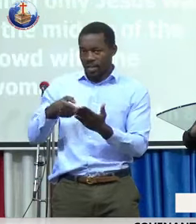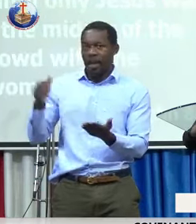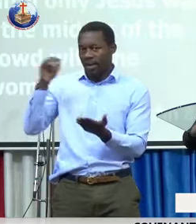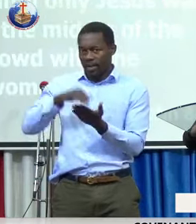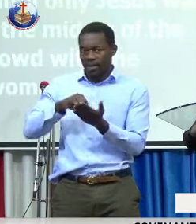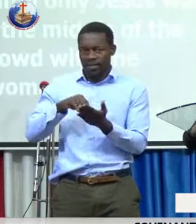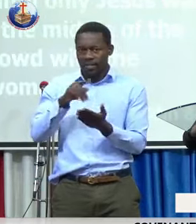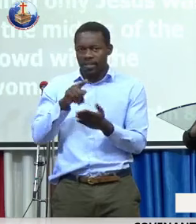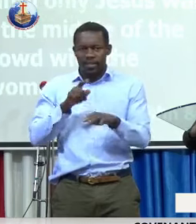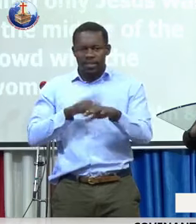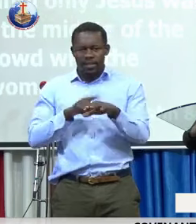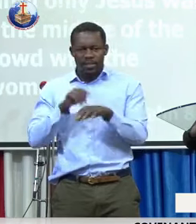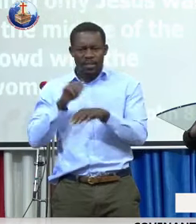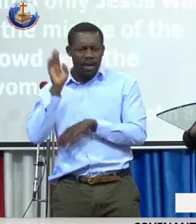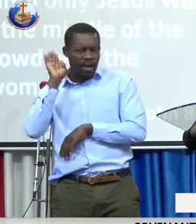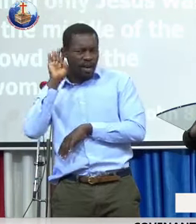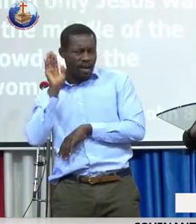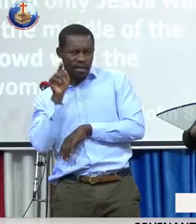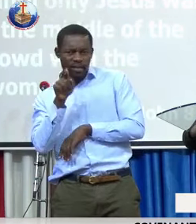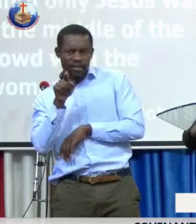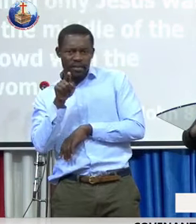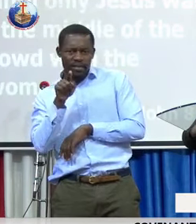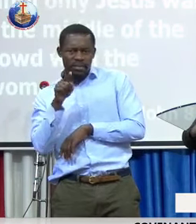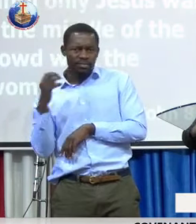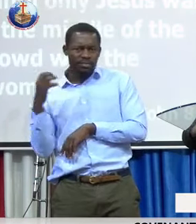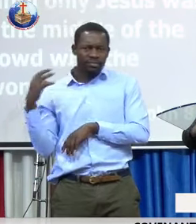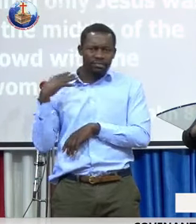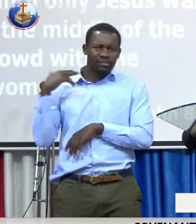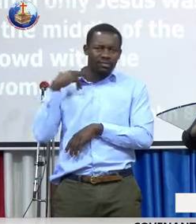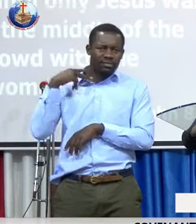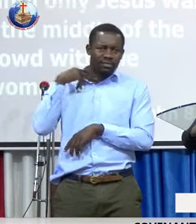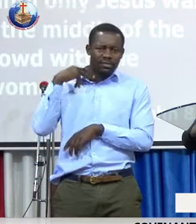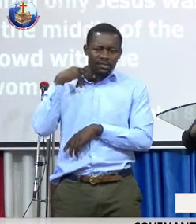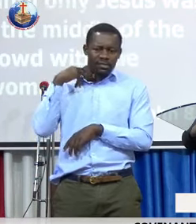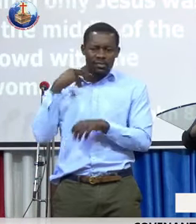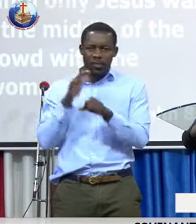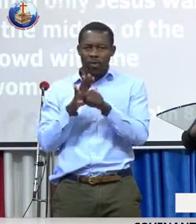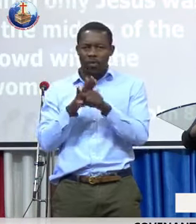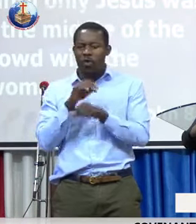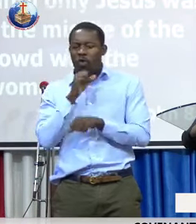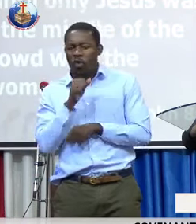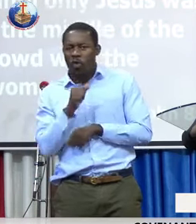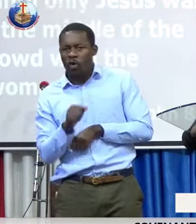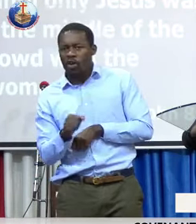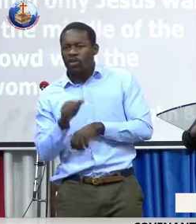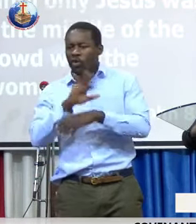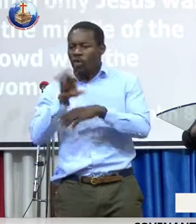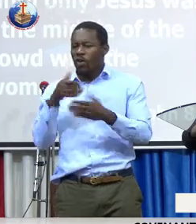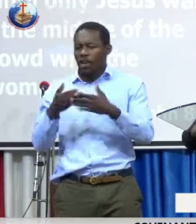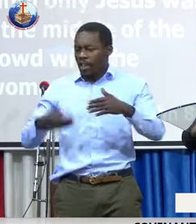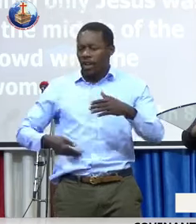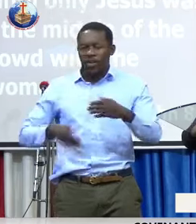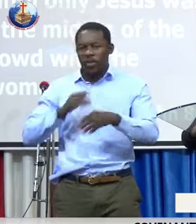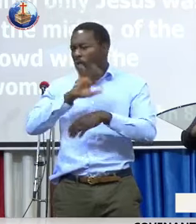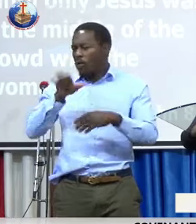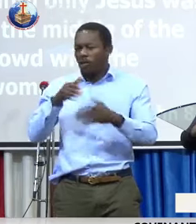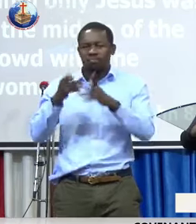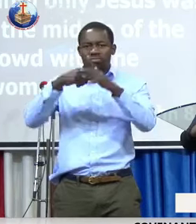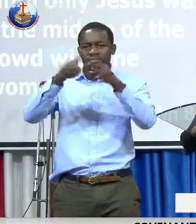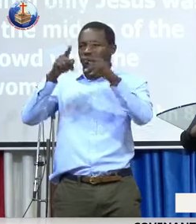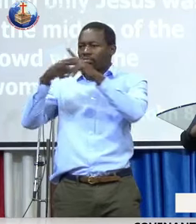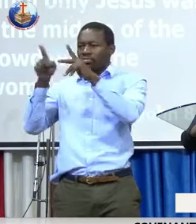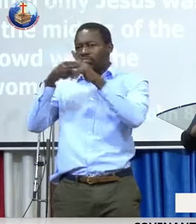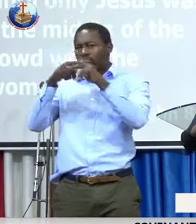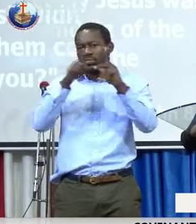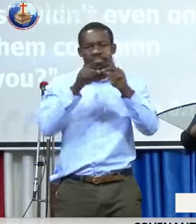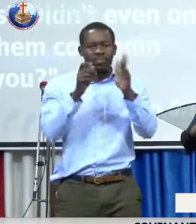they slipped away one by one, beginning with the oldest, until only Jesus was left in the middle of the crowd with the